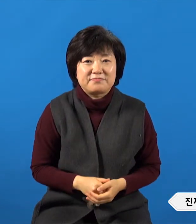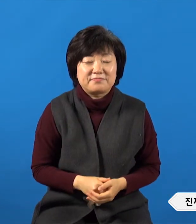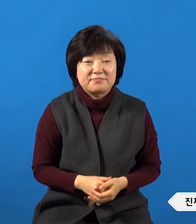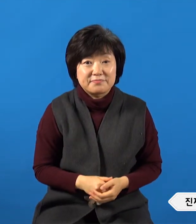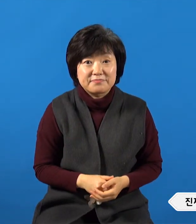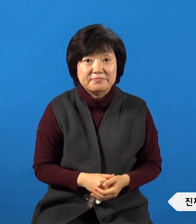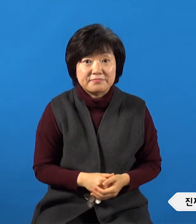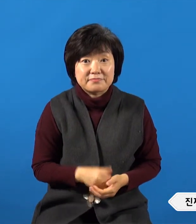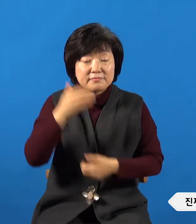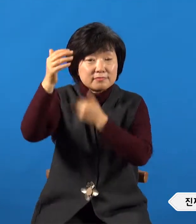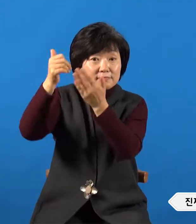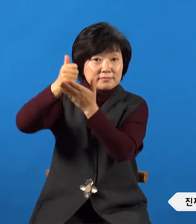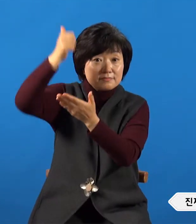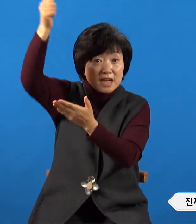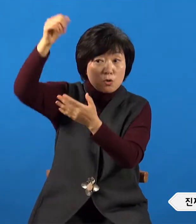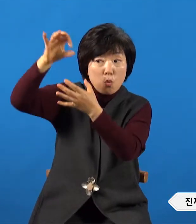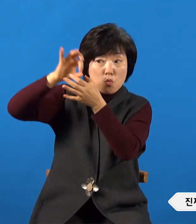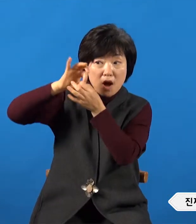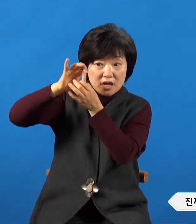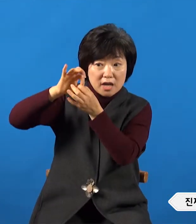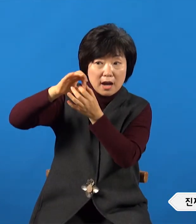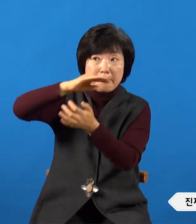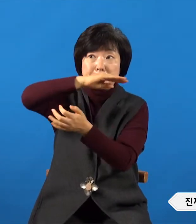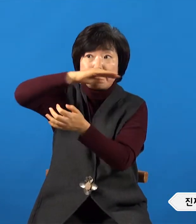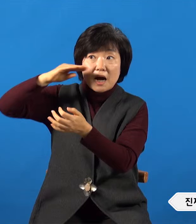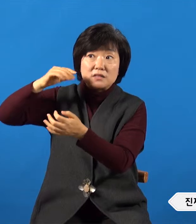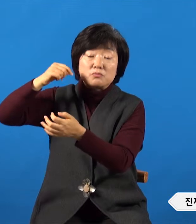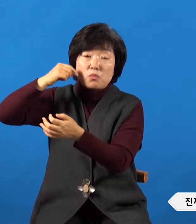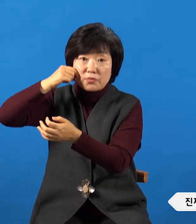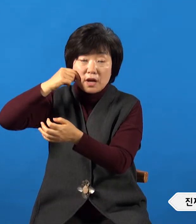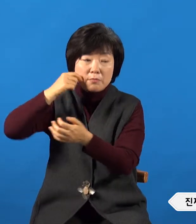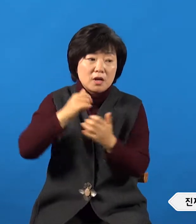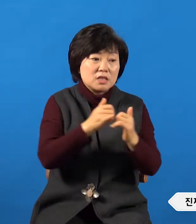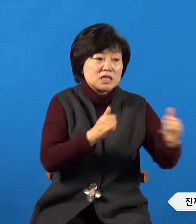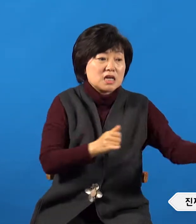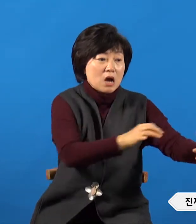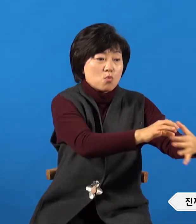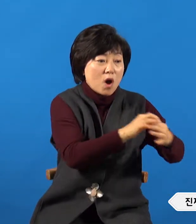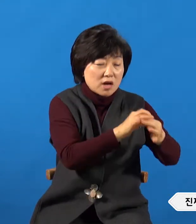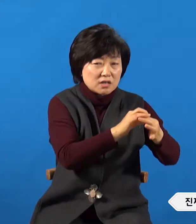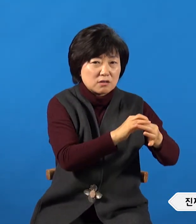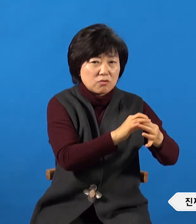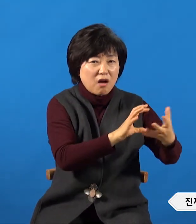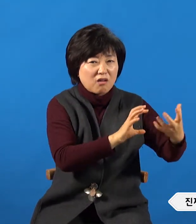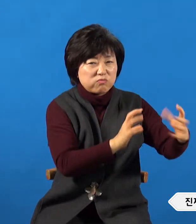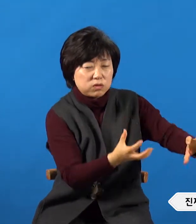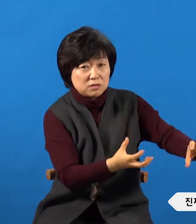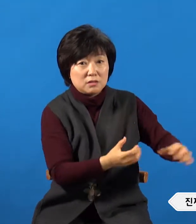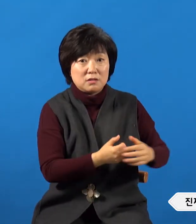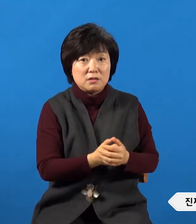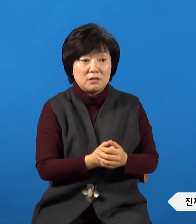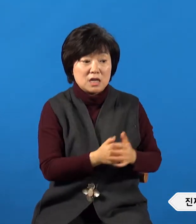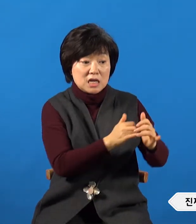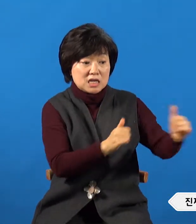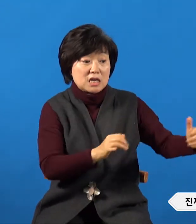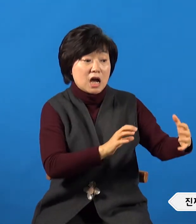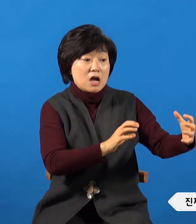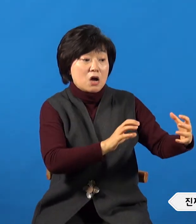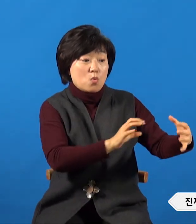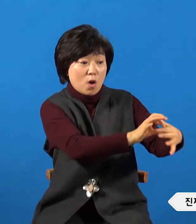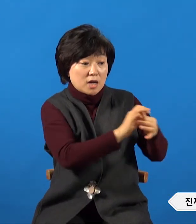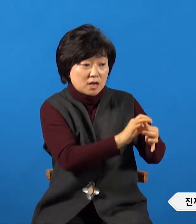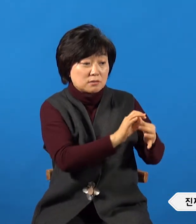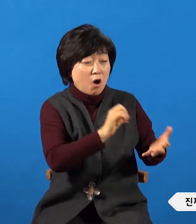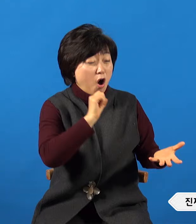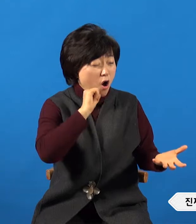됩니다. 그래서 하나님과의 관계가 바로 되지 못하면 인간과의 관계도 힘들어집니다. 인간과의